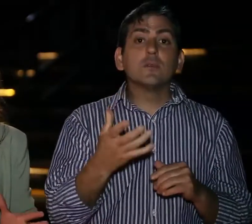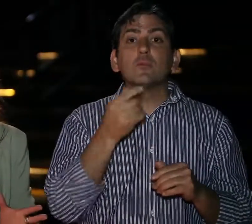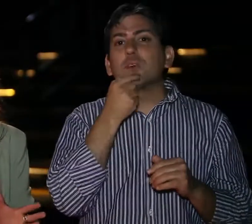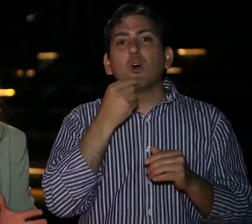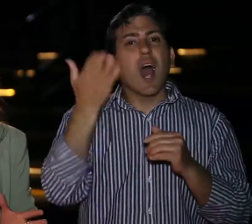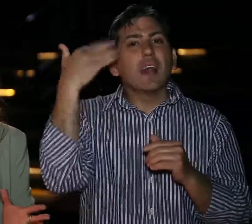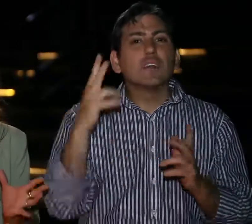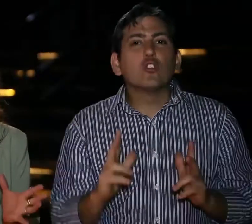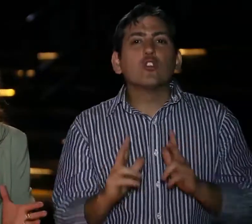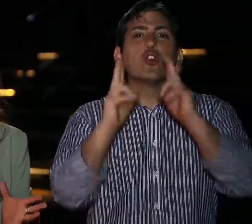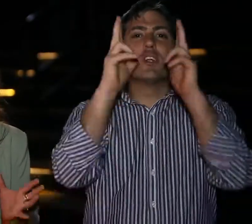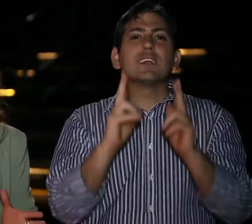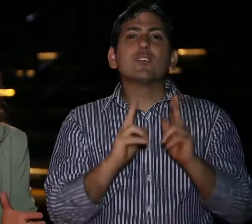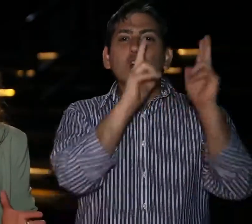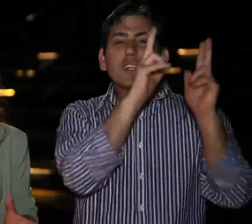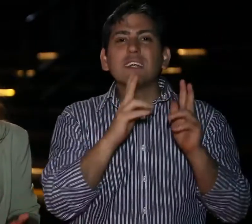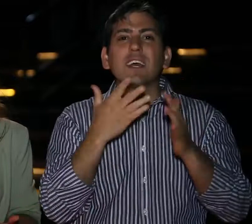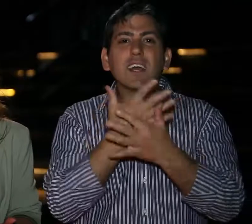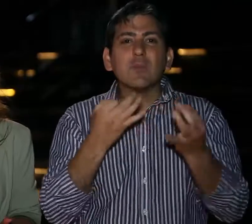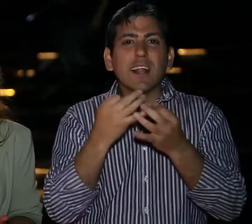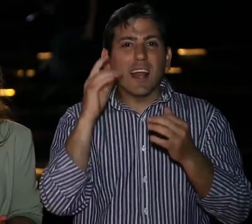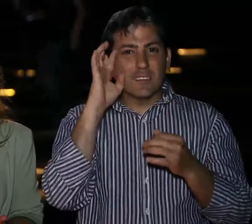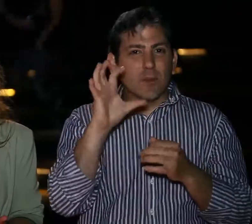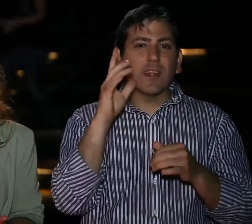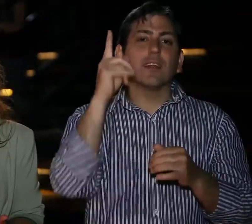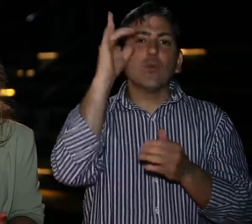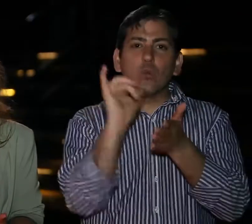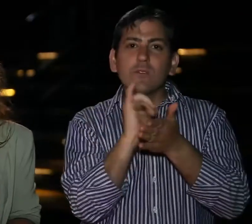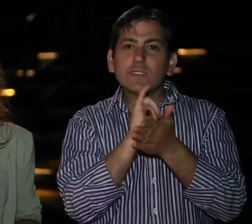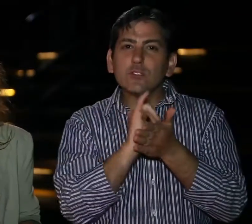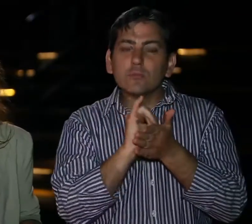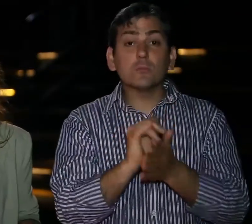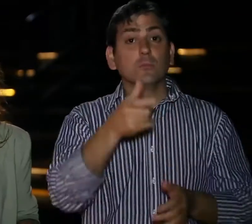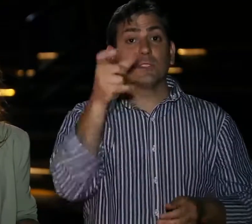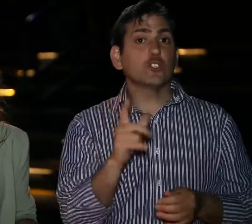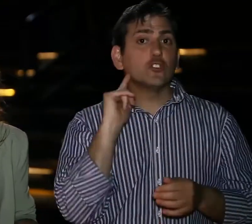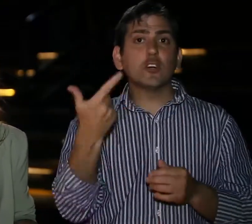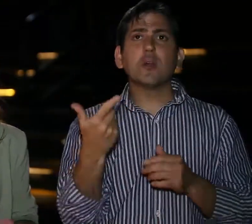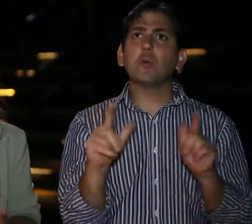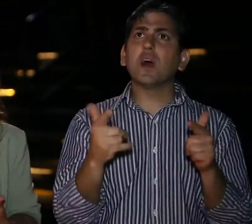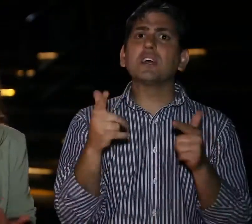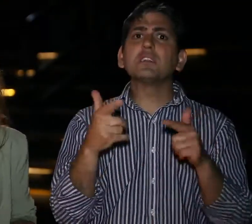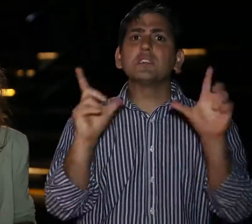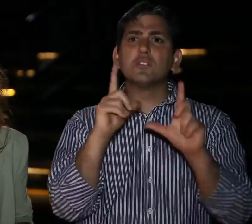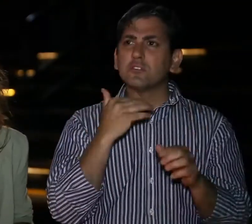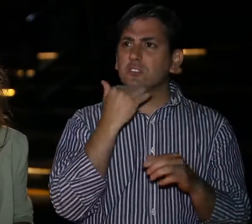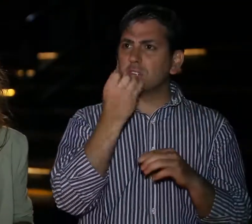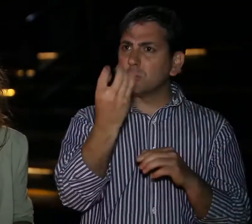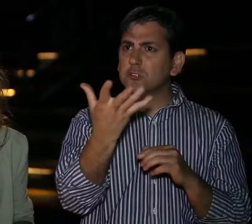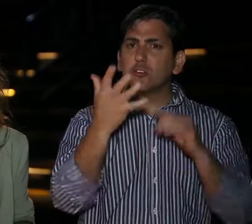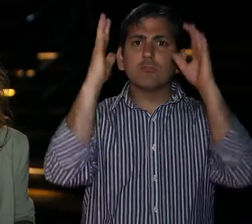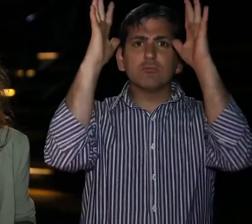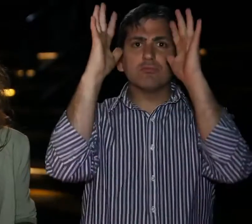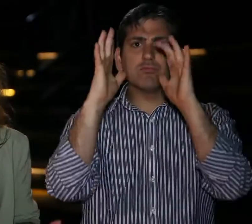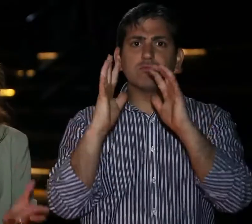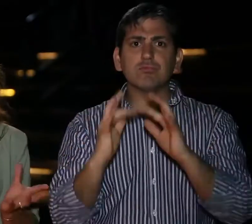Gemelas en New York en el año 2001, las personas sordas no tenían intérpretes en la televisión y no sabían qué era lo que estaba